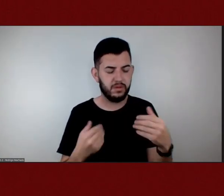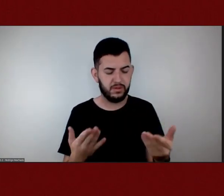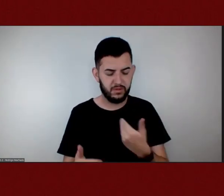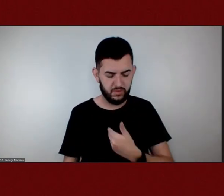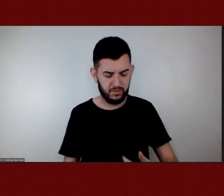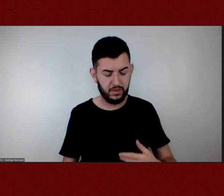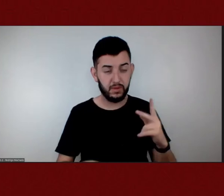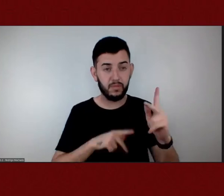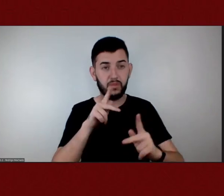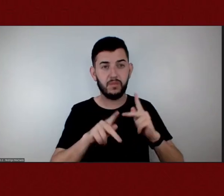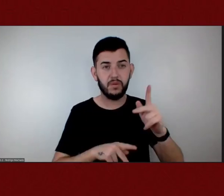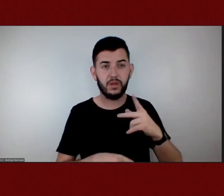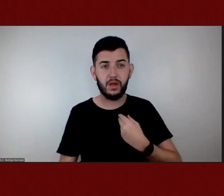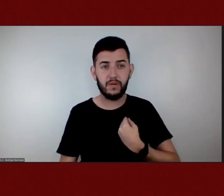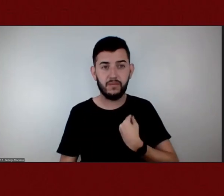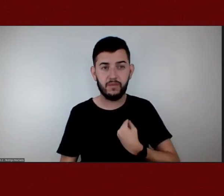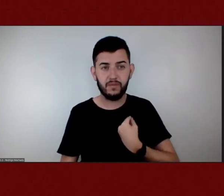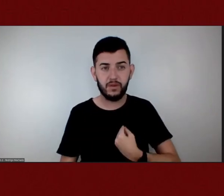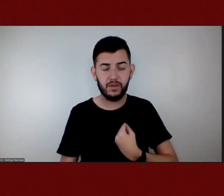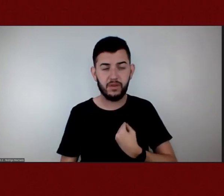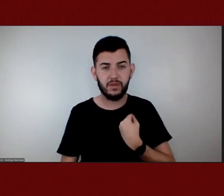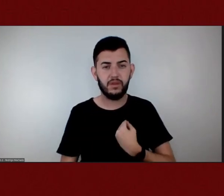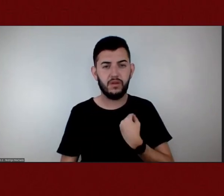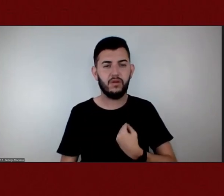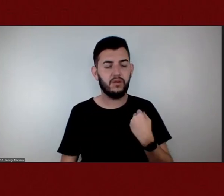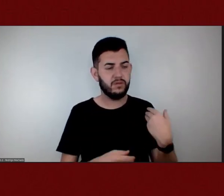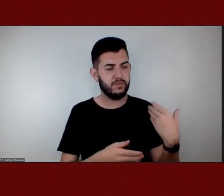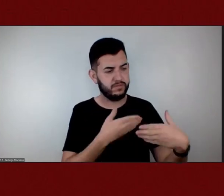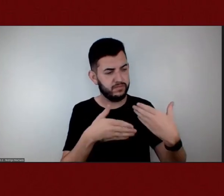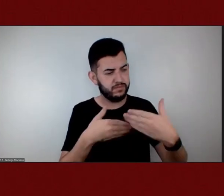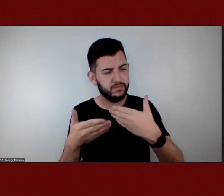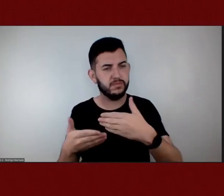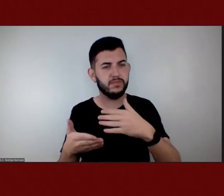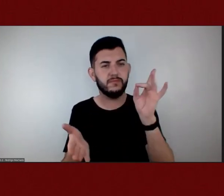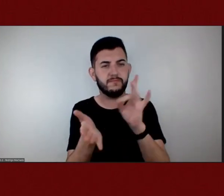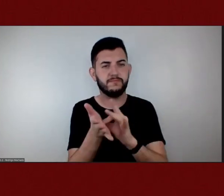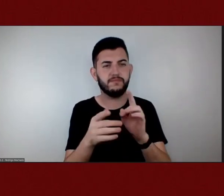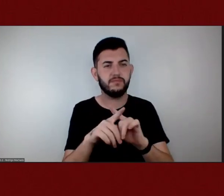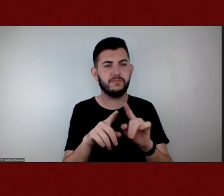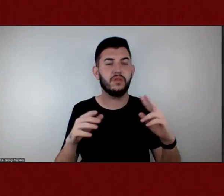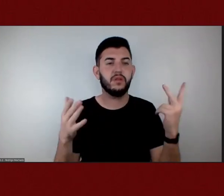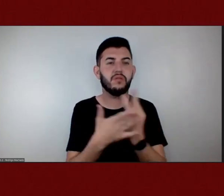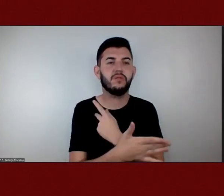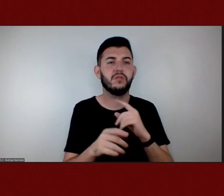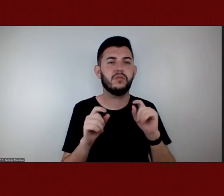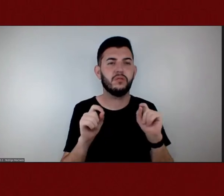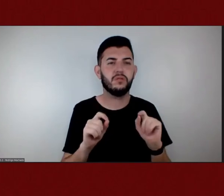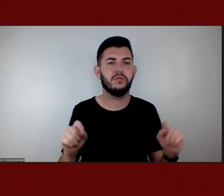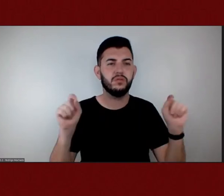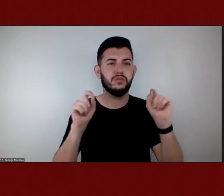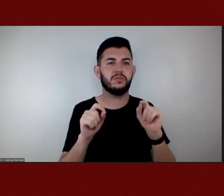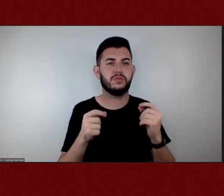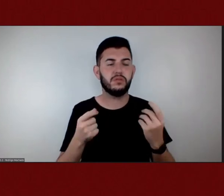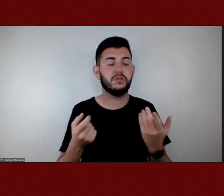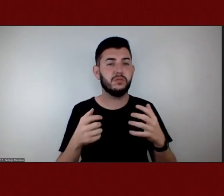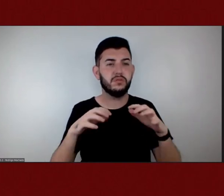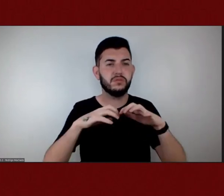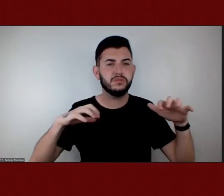vivenciou esse isolamento gradual. Uma parte já foi separada e, de certa